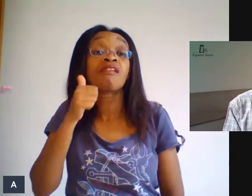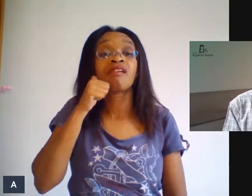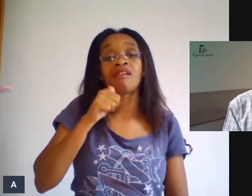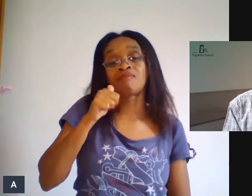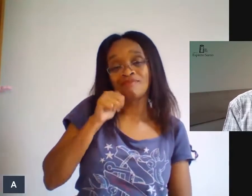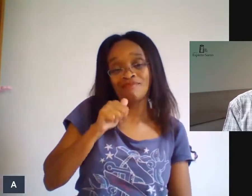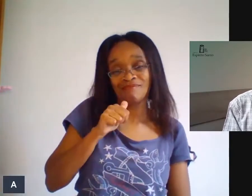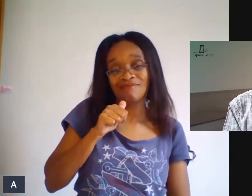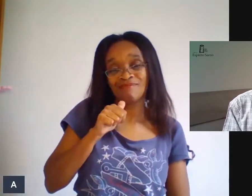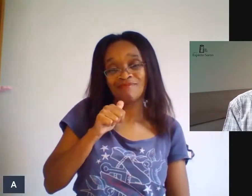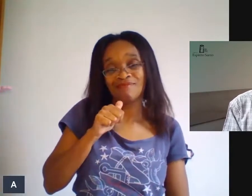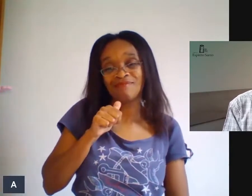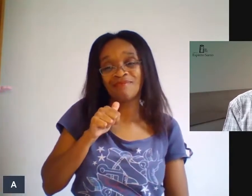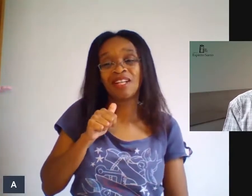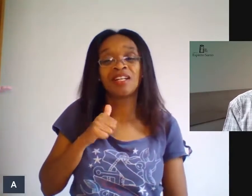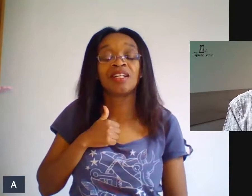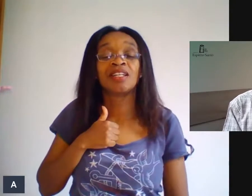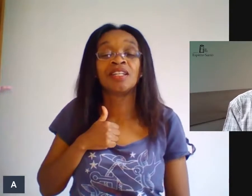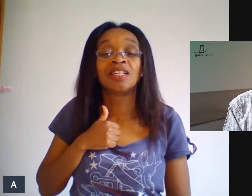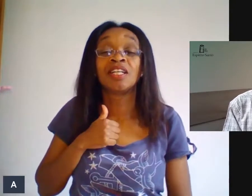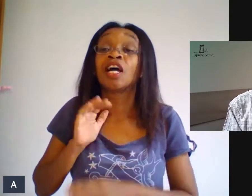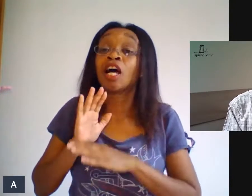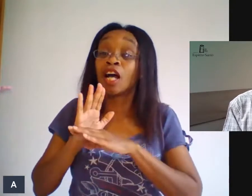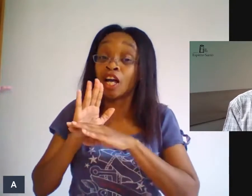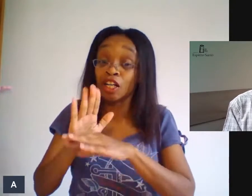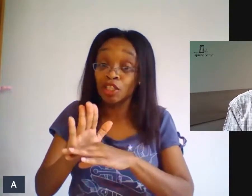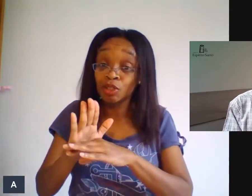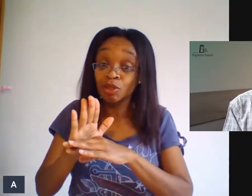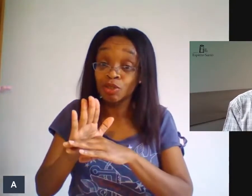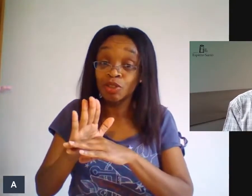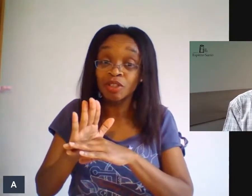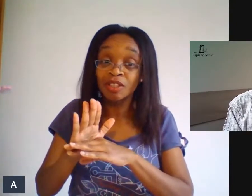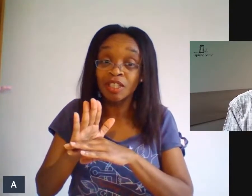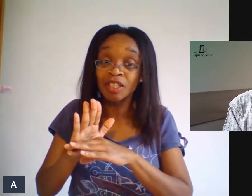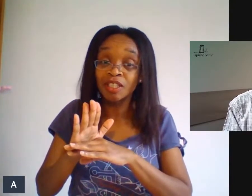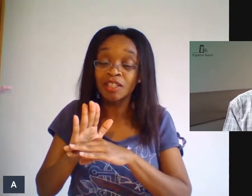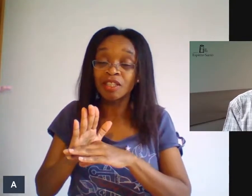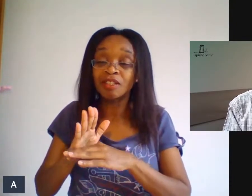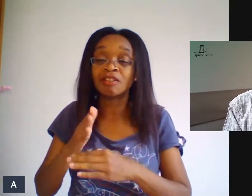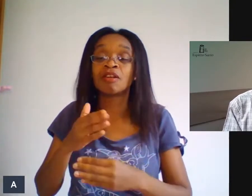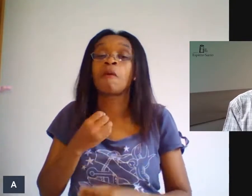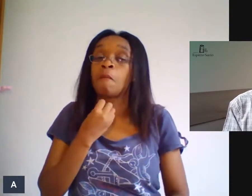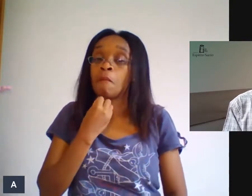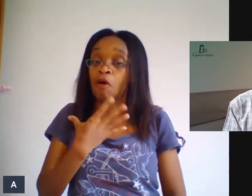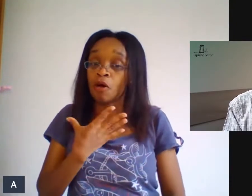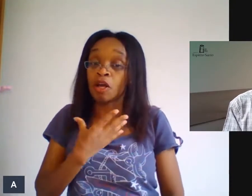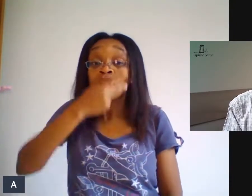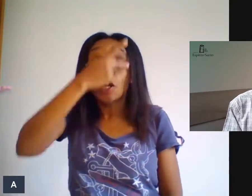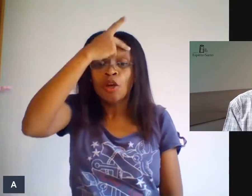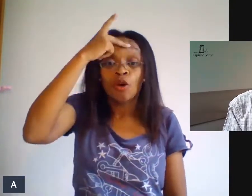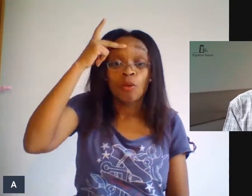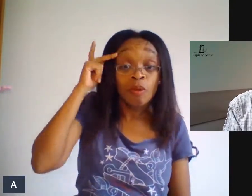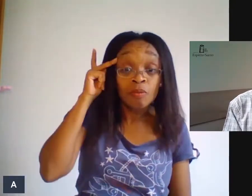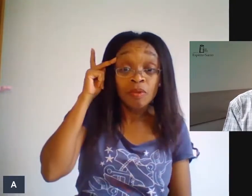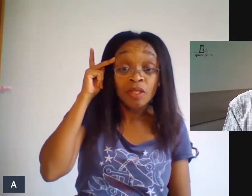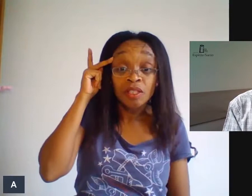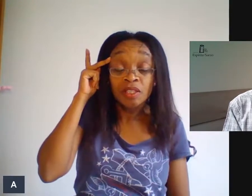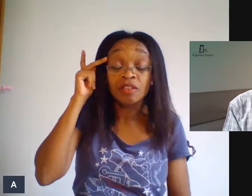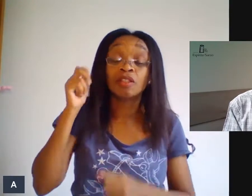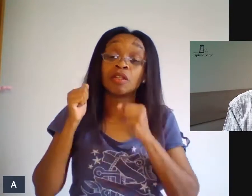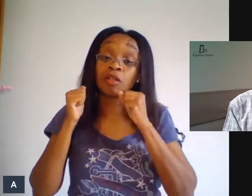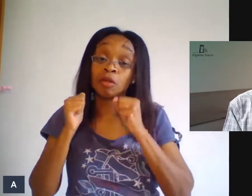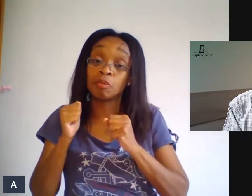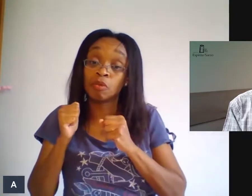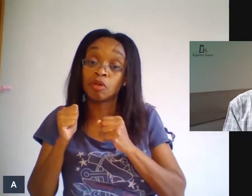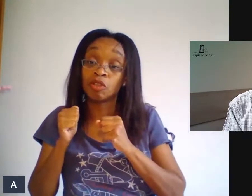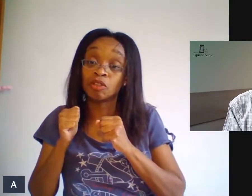mulher. Então, essa ajuda que lhe seja adequada é uma pessoa, né, que pudesse conviver